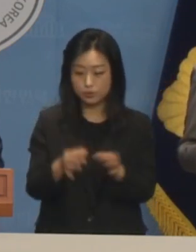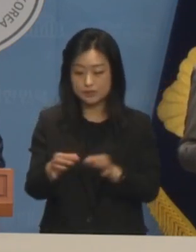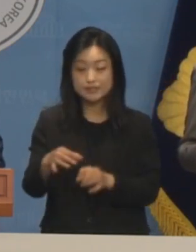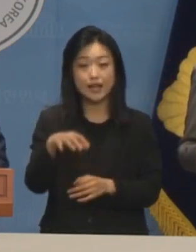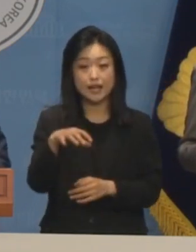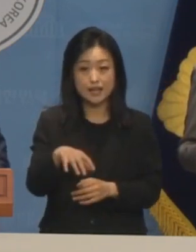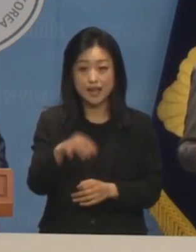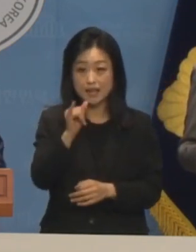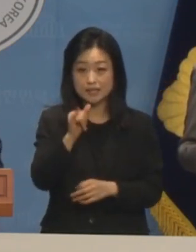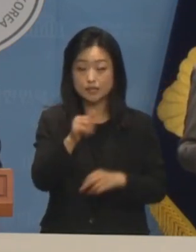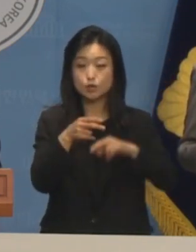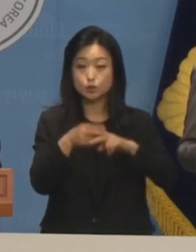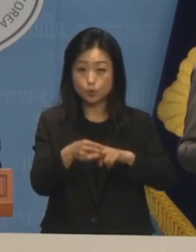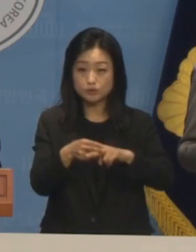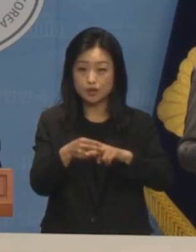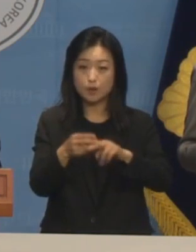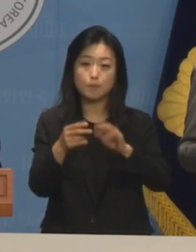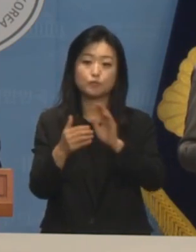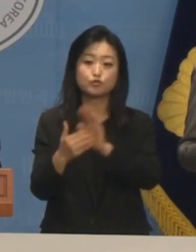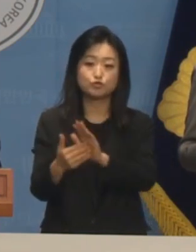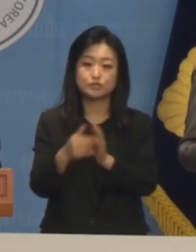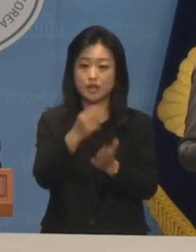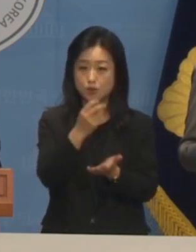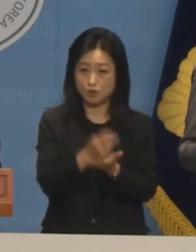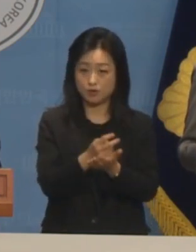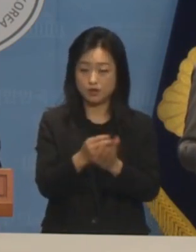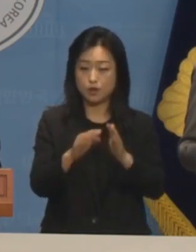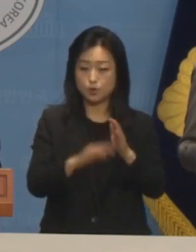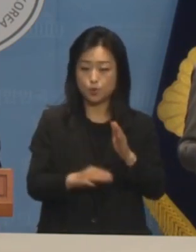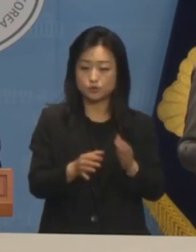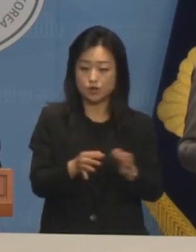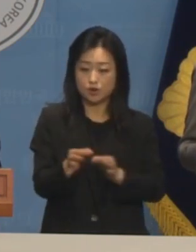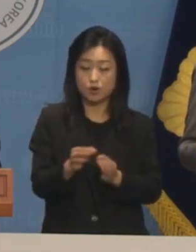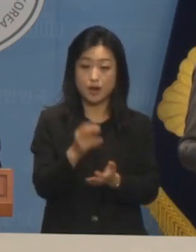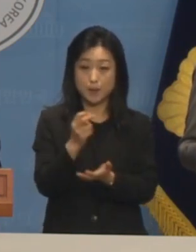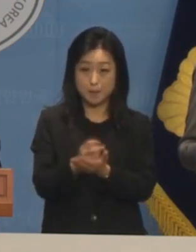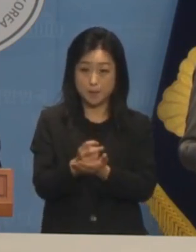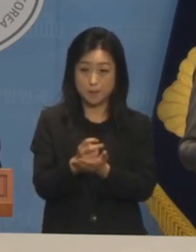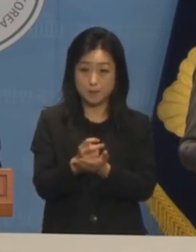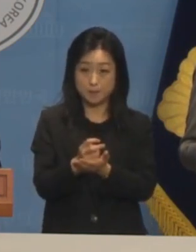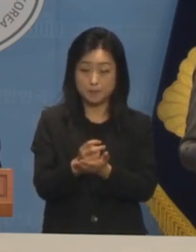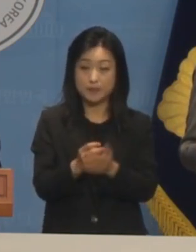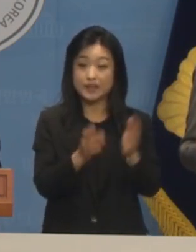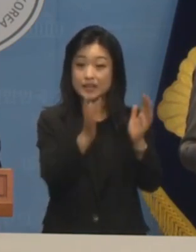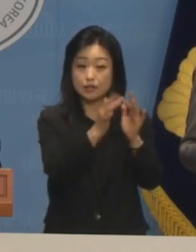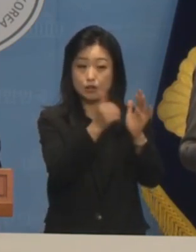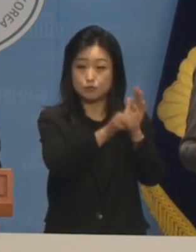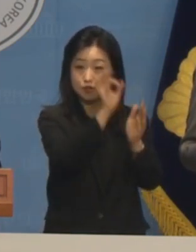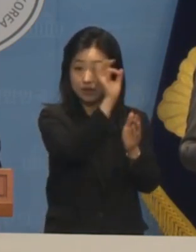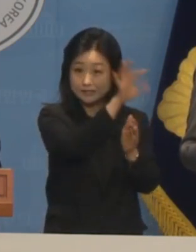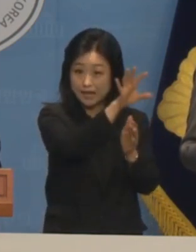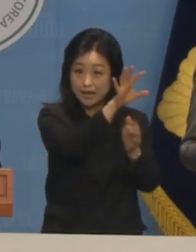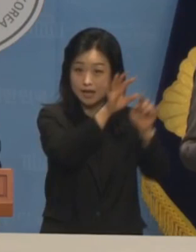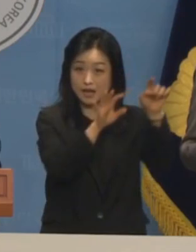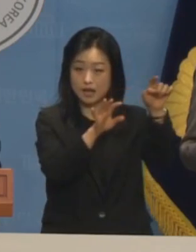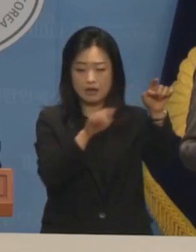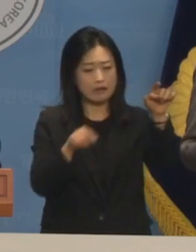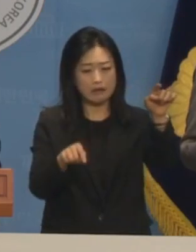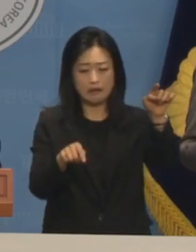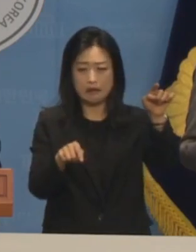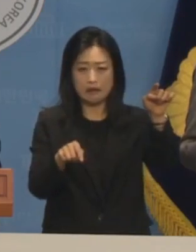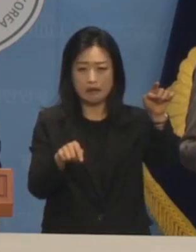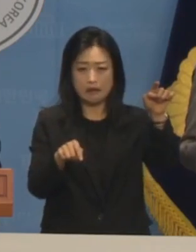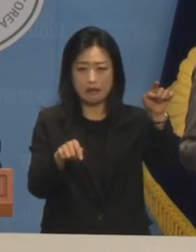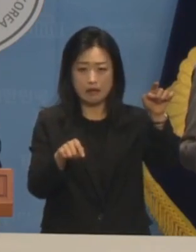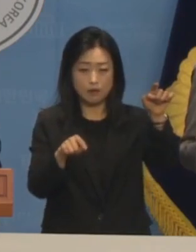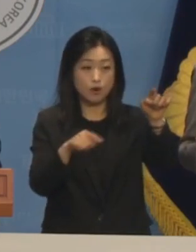있는 독점 규제 및 공정거래에 관한 법률을 온라인 플랫폼 시장에 적용하는 것에 한계가